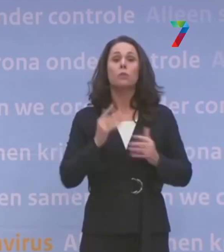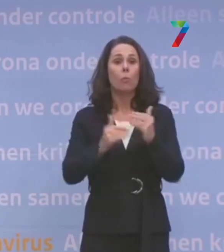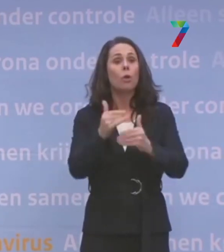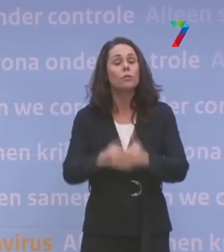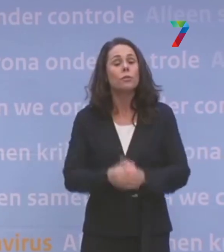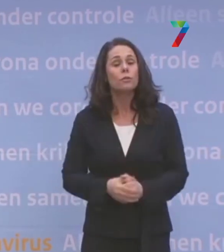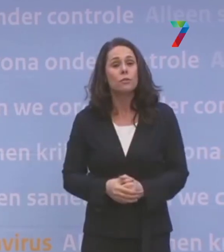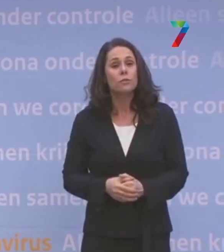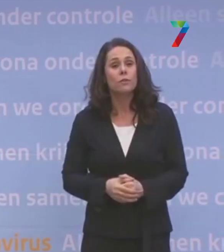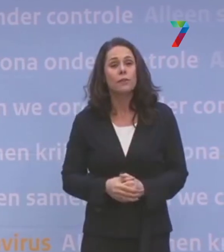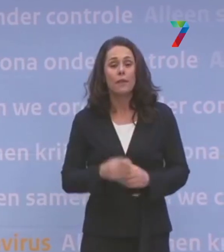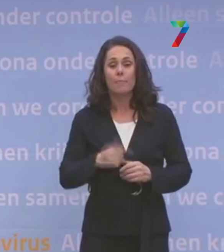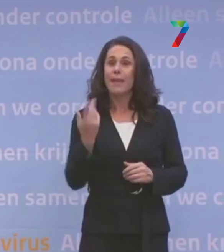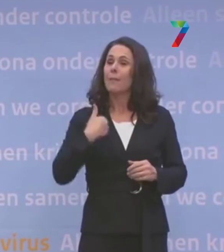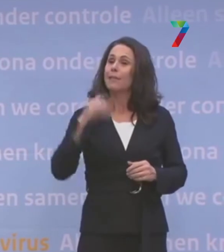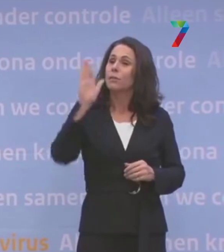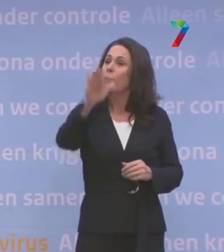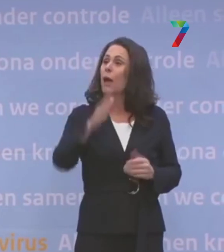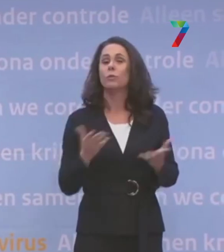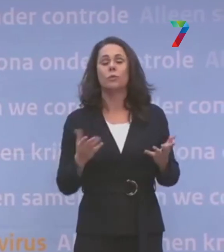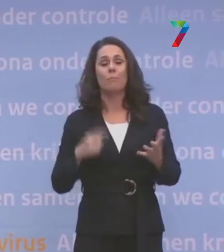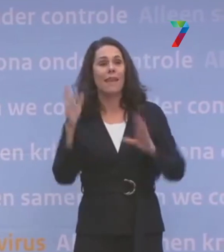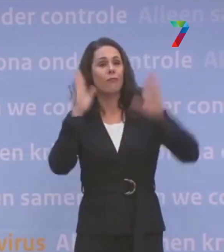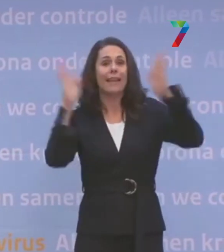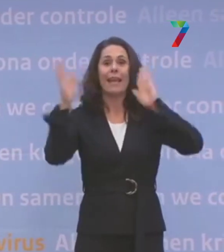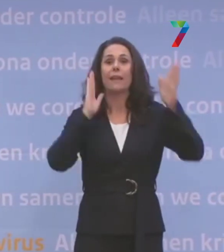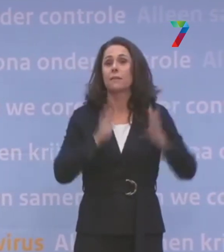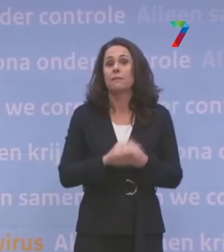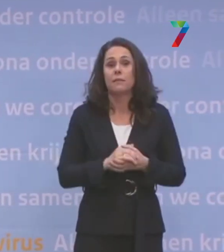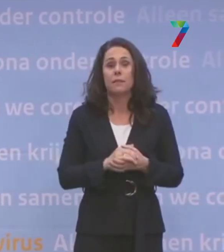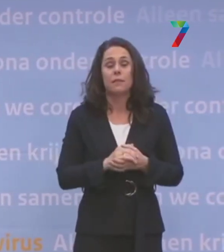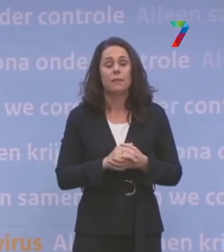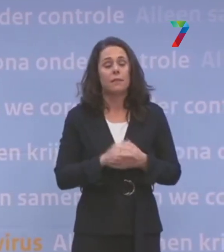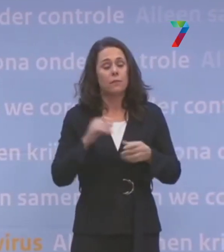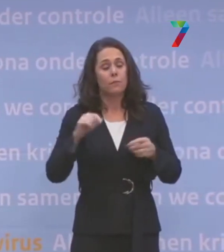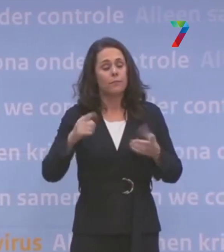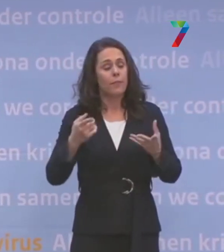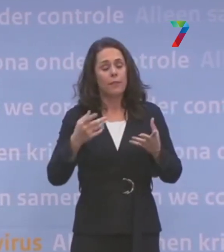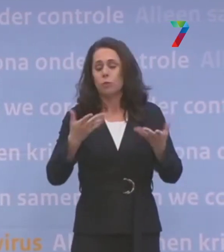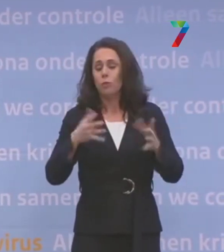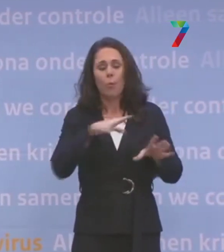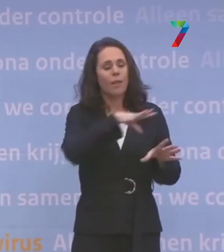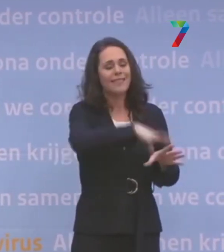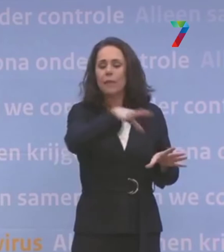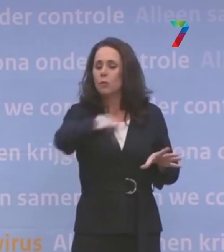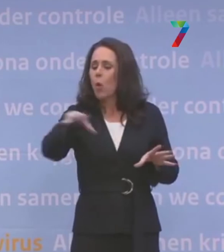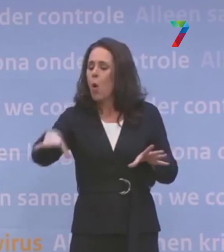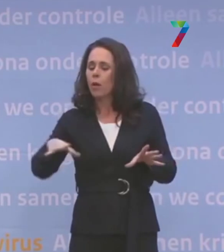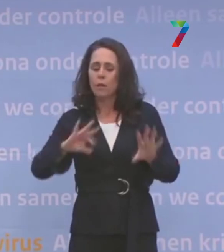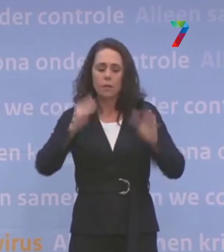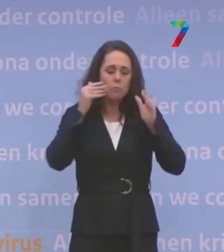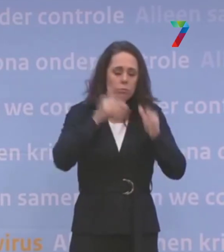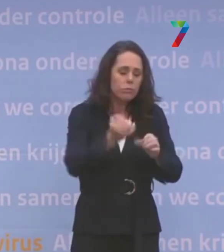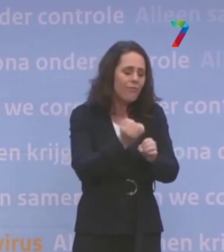tot meer mensen op straat, tot meer verkeer. Stel, kijk, er wordt ontzettend hard gewerkt in sectoren aan de 1,5 meter samenleving. Ik